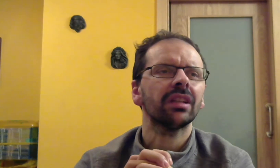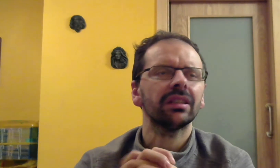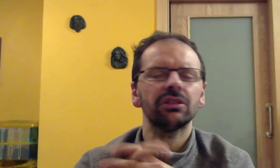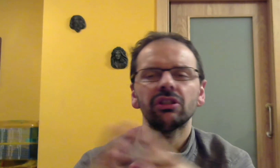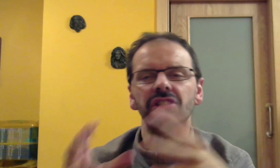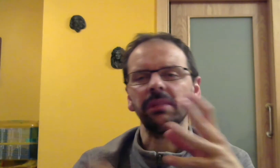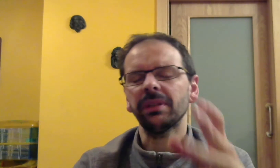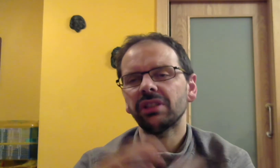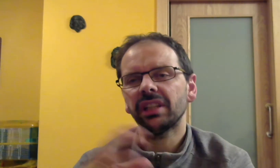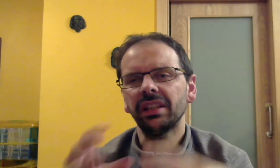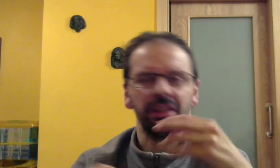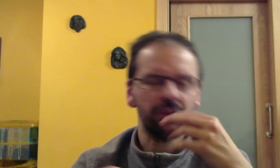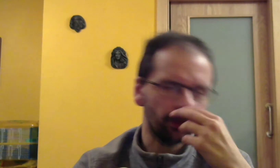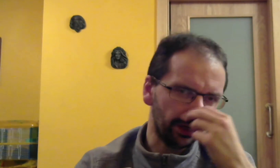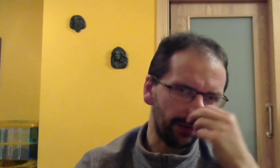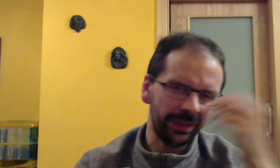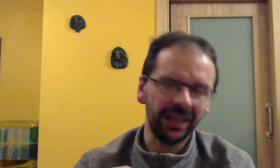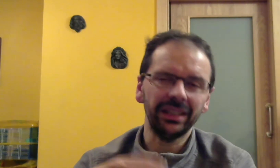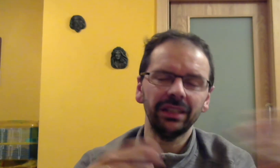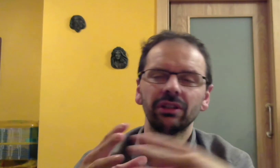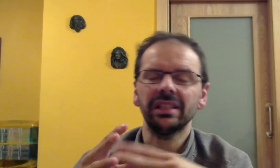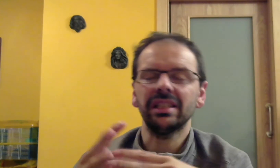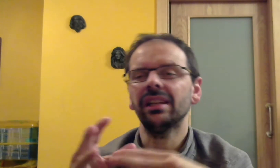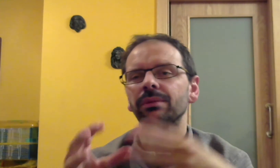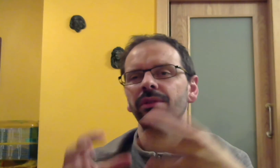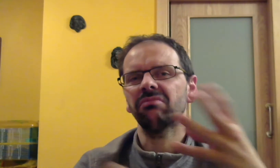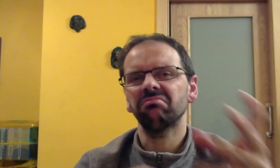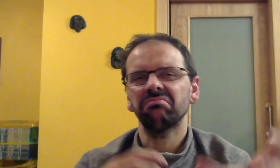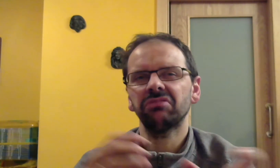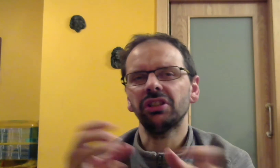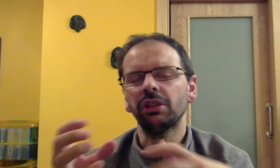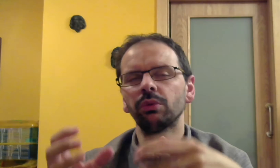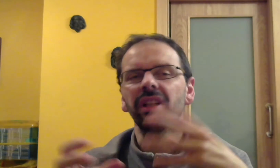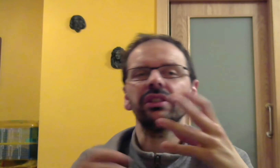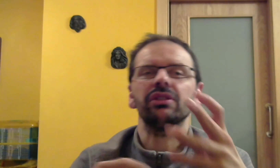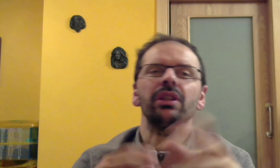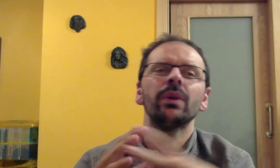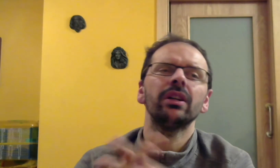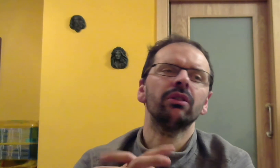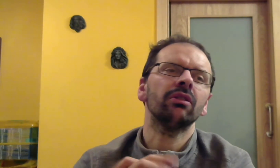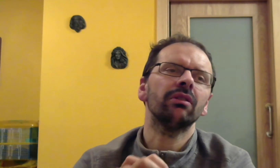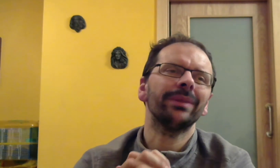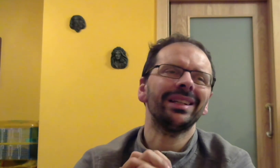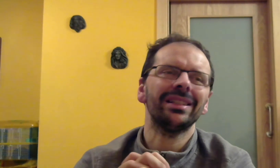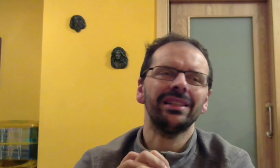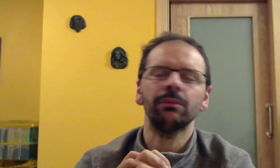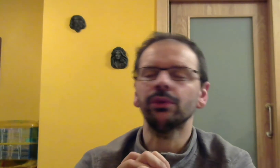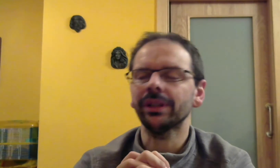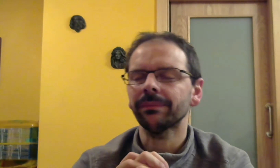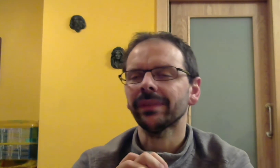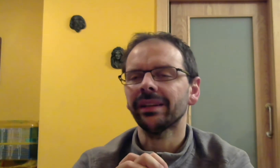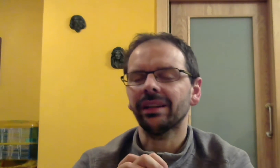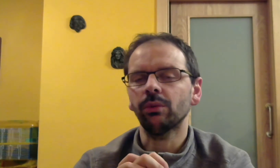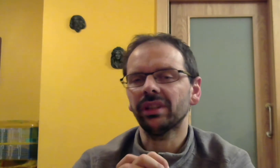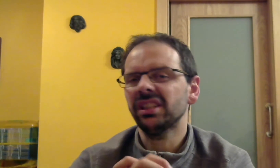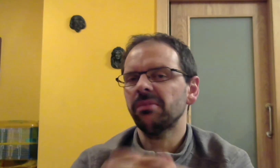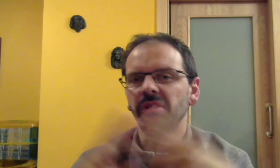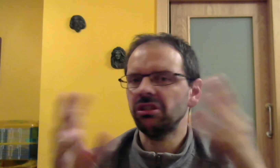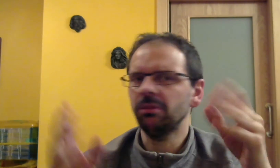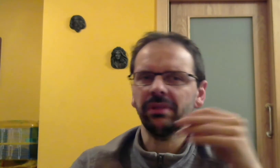estos, los típicos que dices, como la mecánico que sale, bueno, son secundarios que igual no van a ser muy recurrentes, pero sí lo puedes